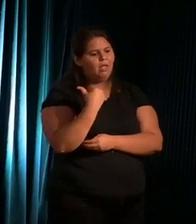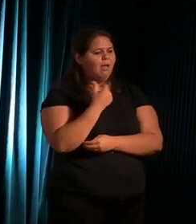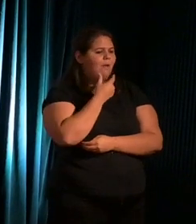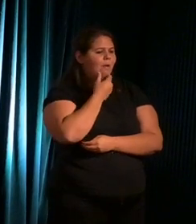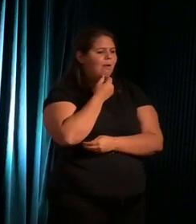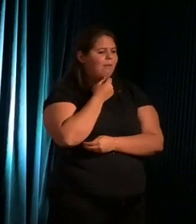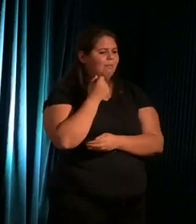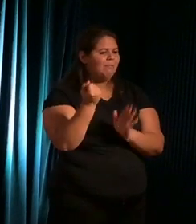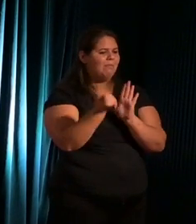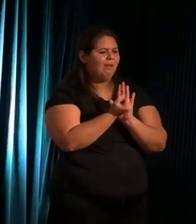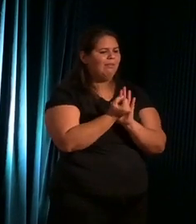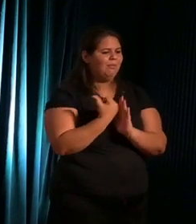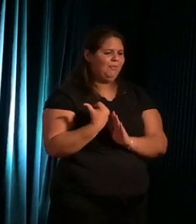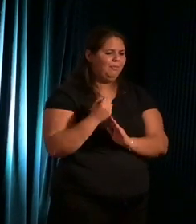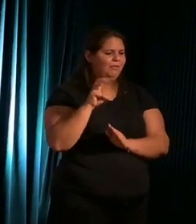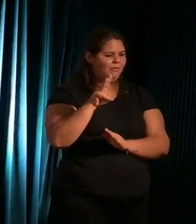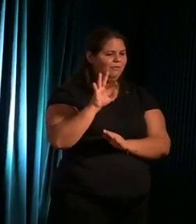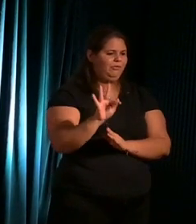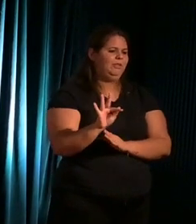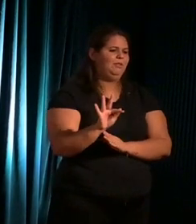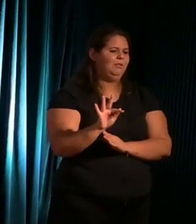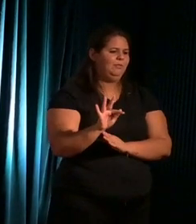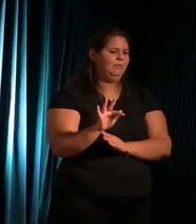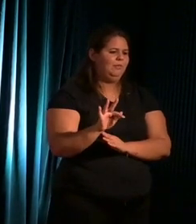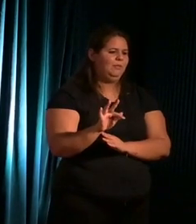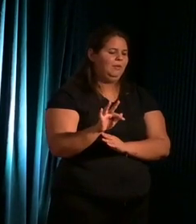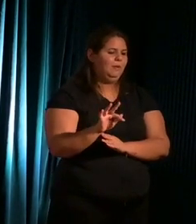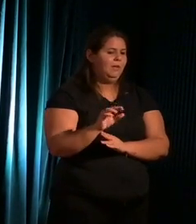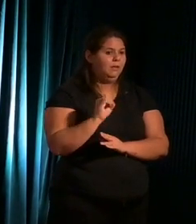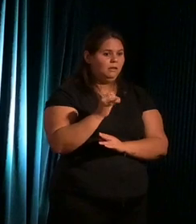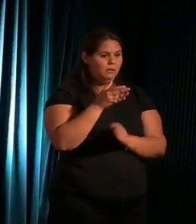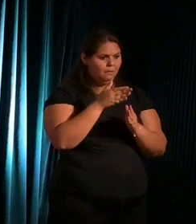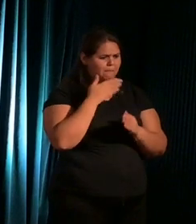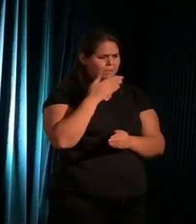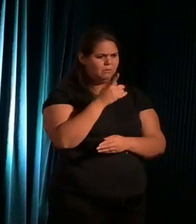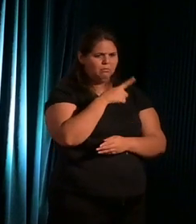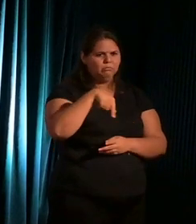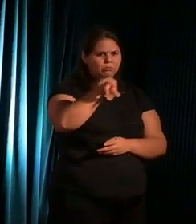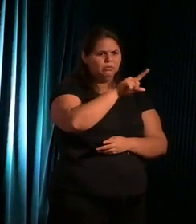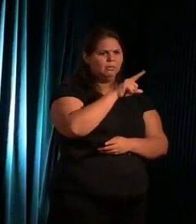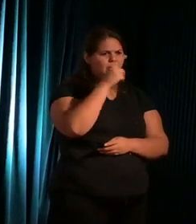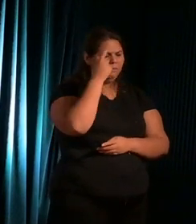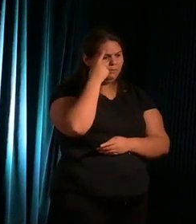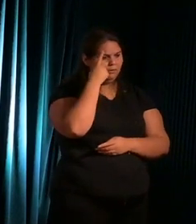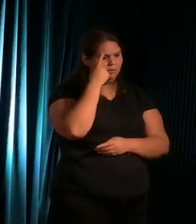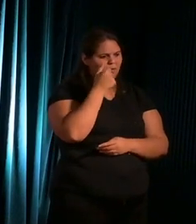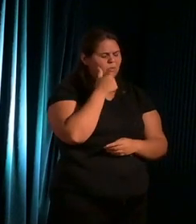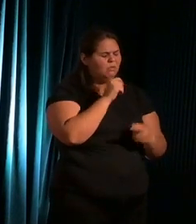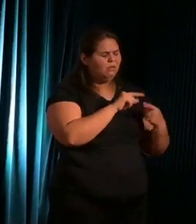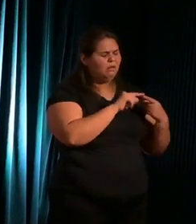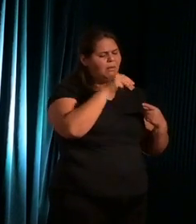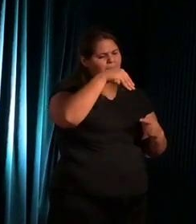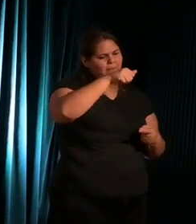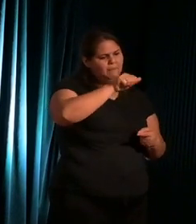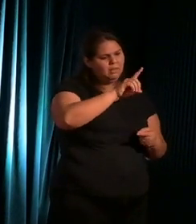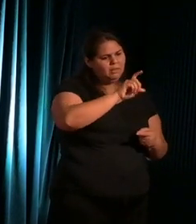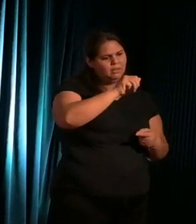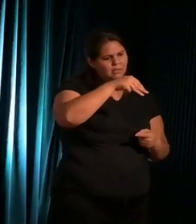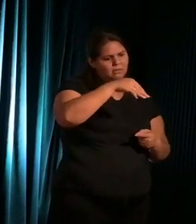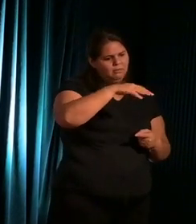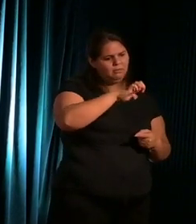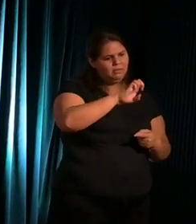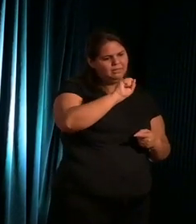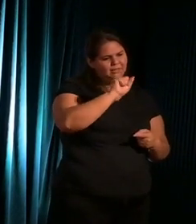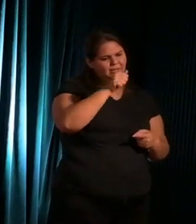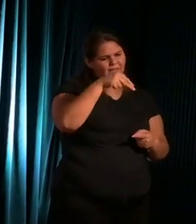que não tem algo mais poderoso do que isso. Então, se eu pedir para vocês fecharem os olhos e pensarem na Madame Satã, que imagem vem na cabeça